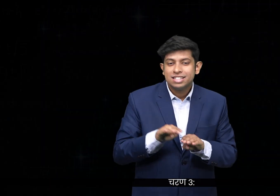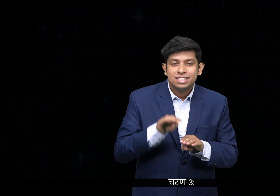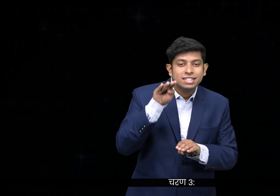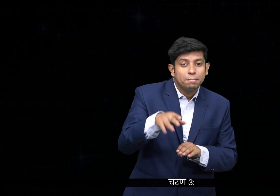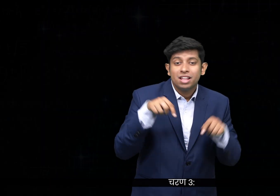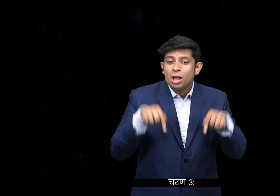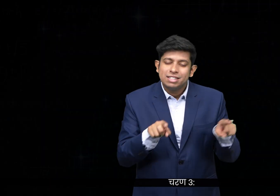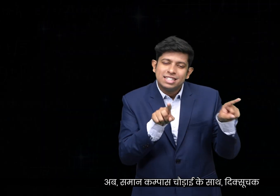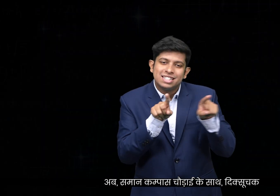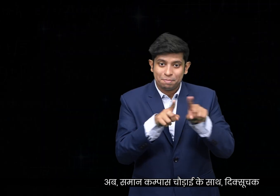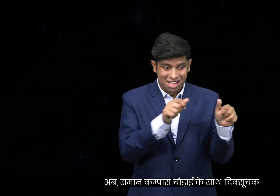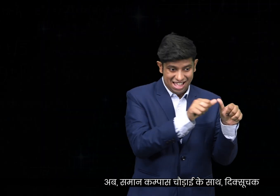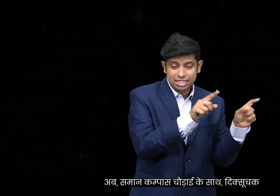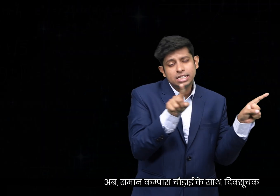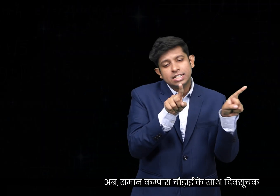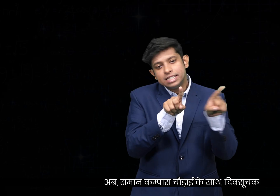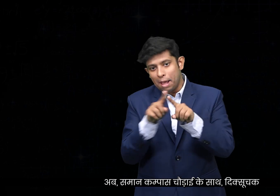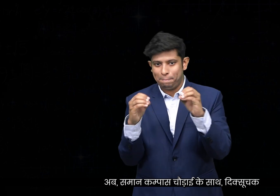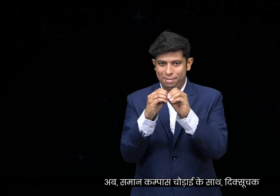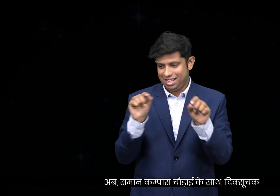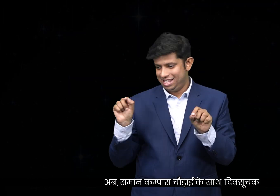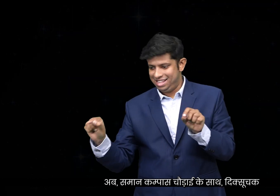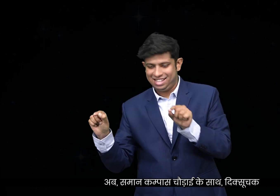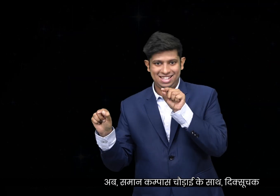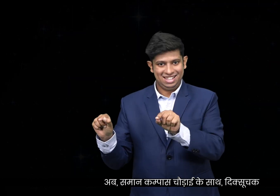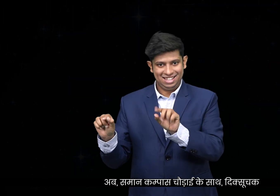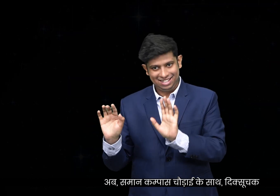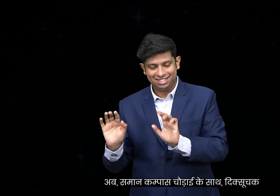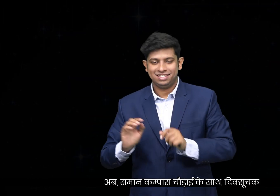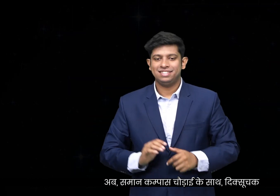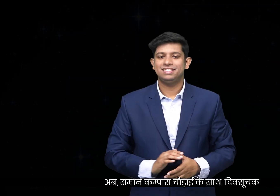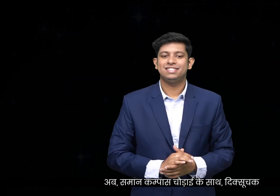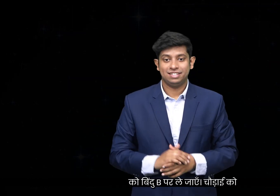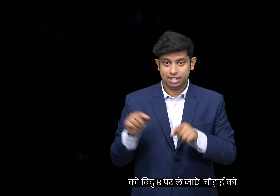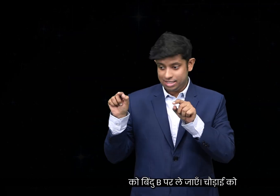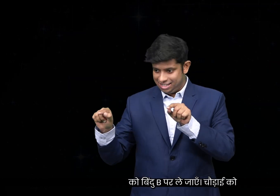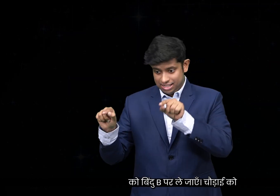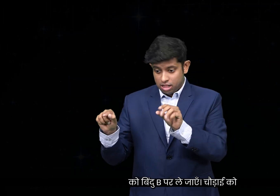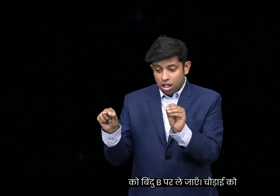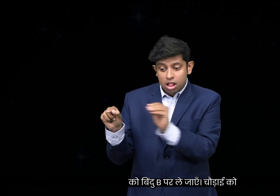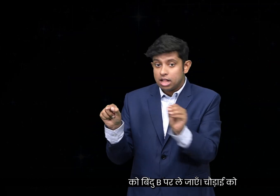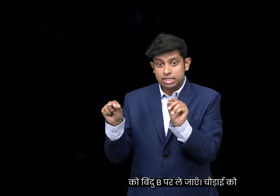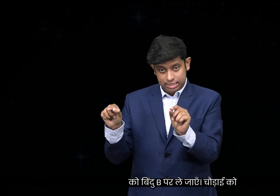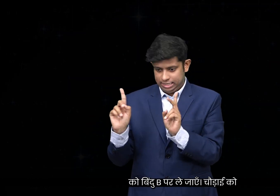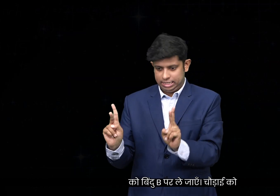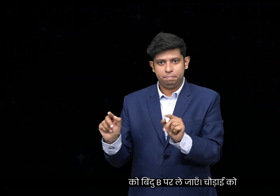चरण 3, अब समान कंपास चौड़ाई के साथ दिक्सूचक को बिंदु B पर ले